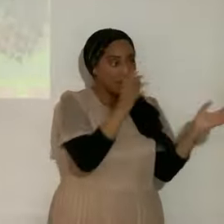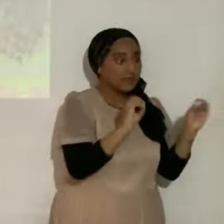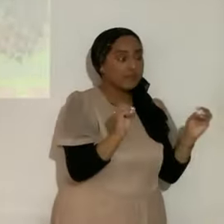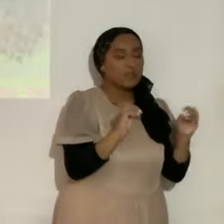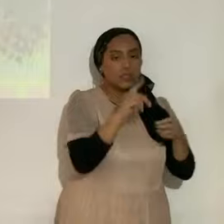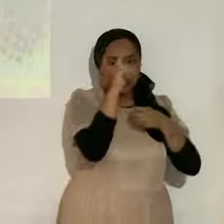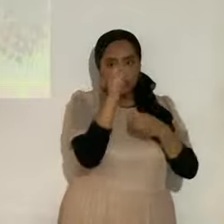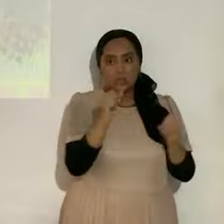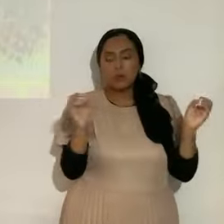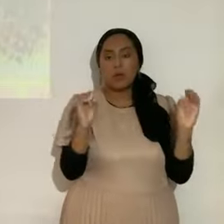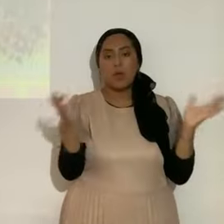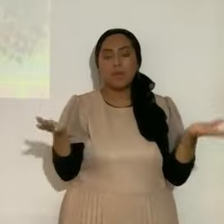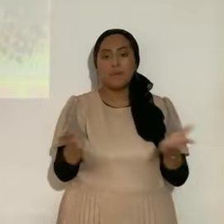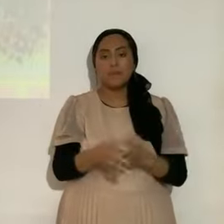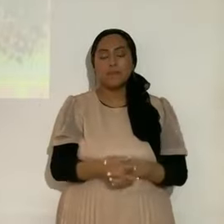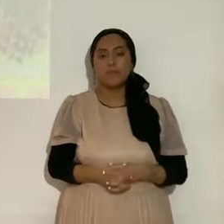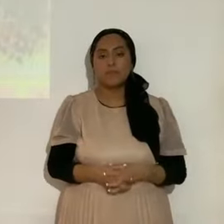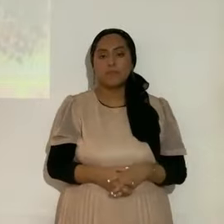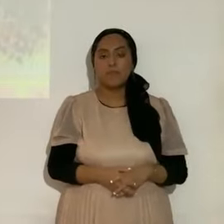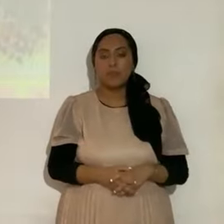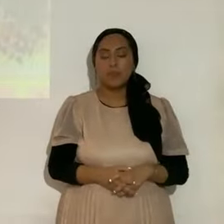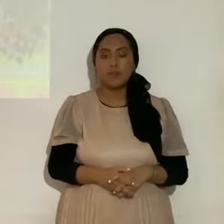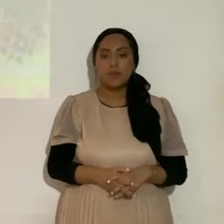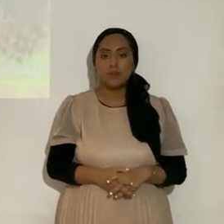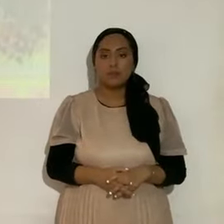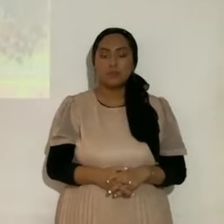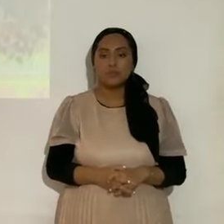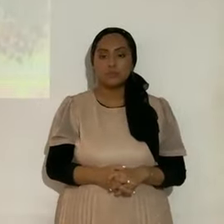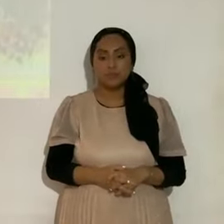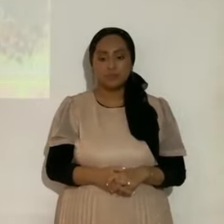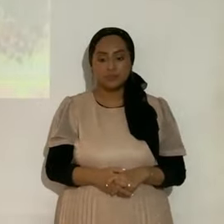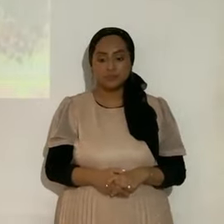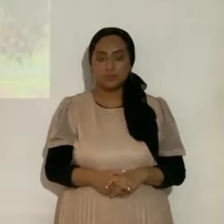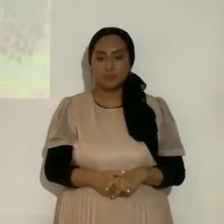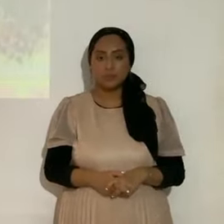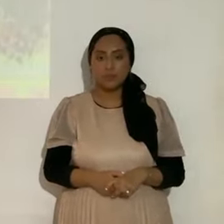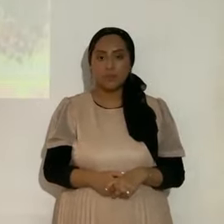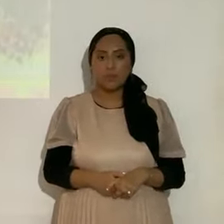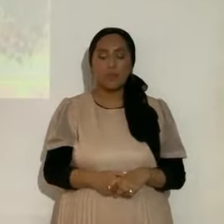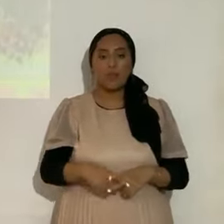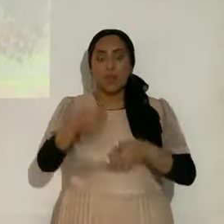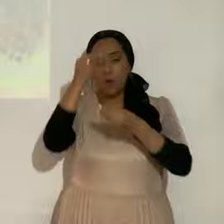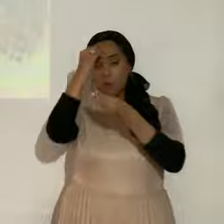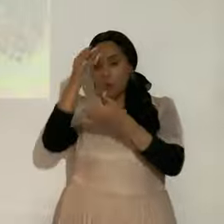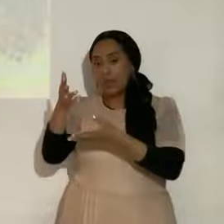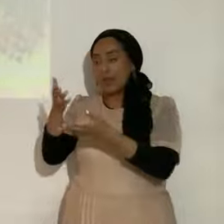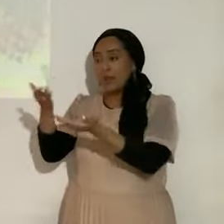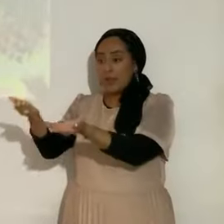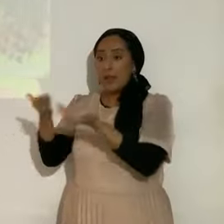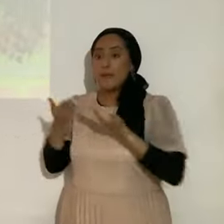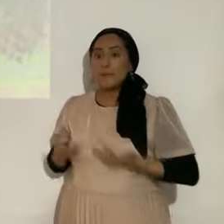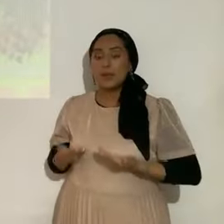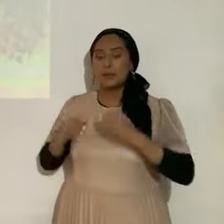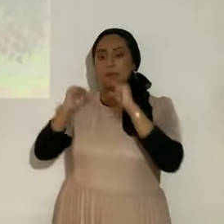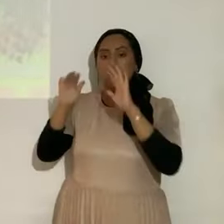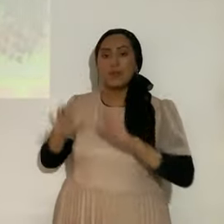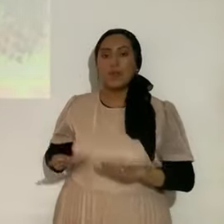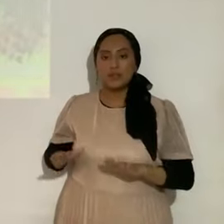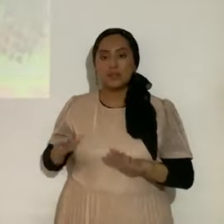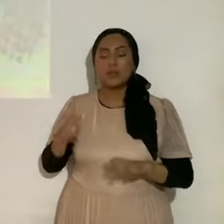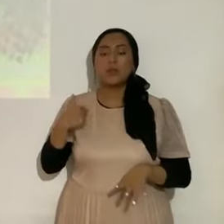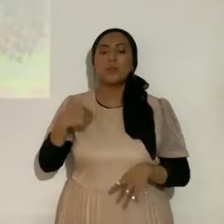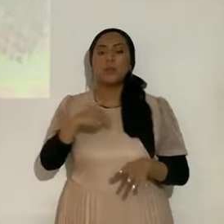desconfianza. ¿Sí? La desconfianza, ¿sí? Es por la desobediencia. La obediencia trae recompensas. Una de ellas es